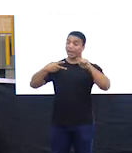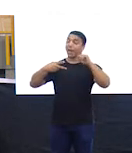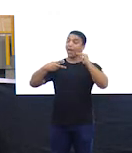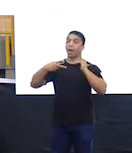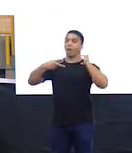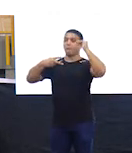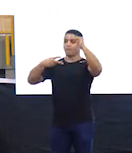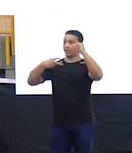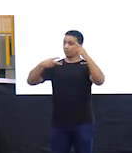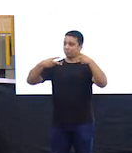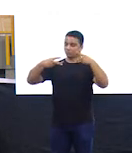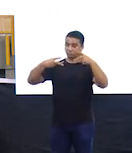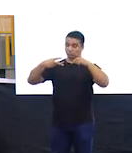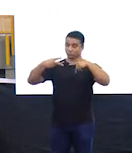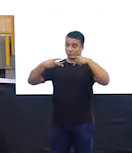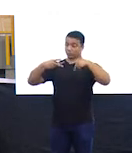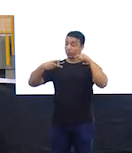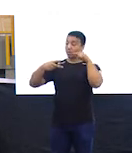Esses 2 aumentos